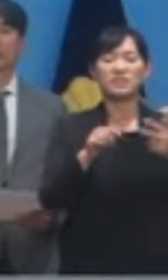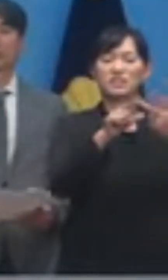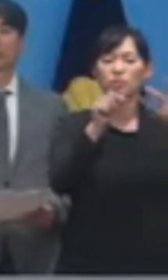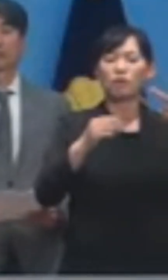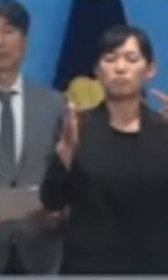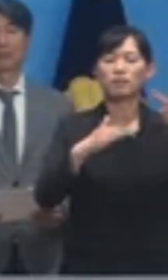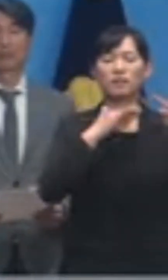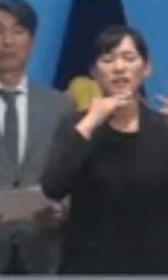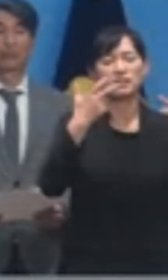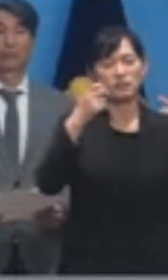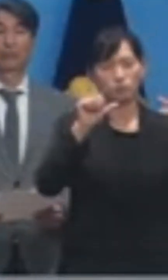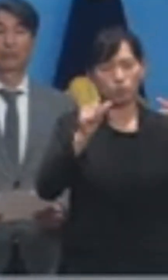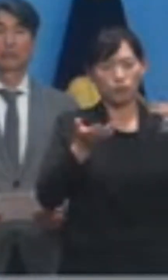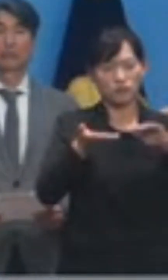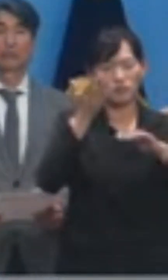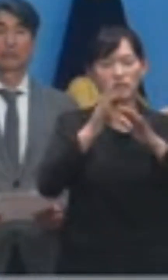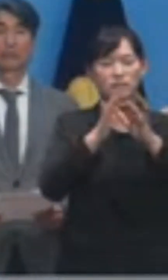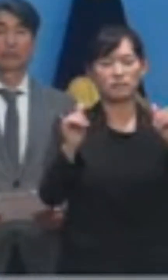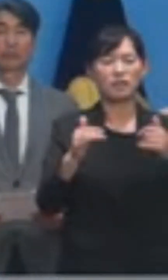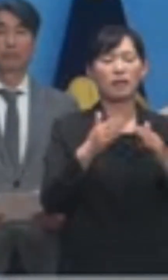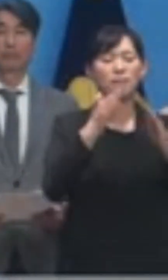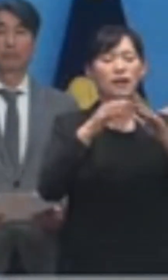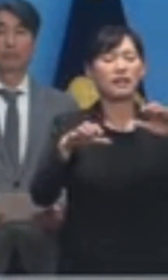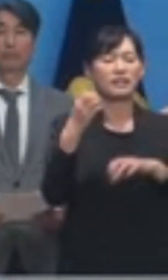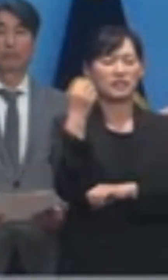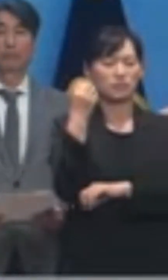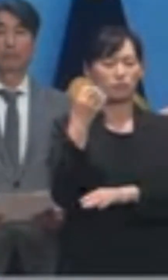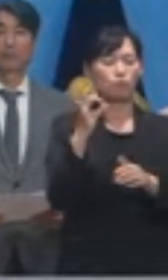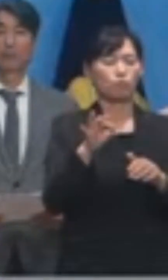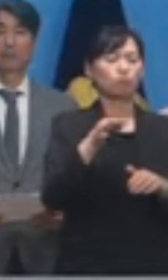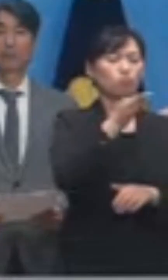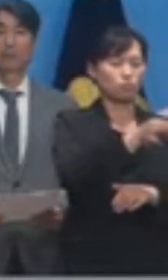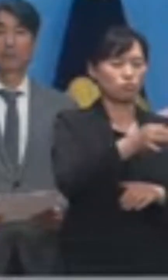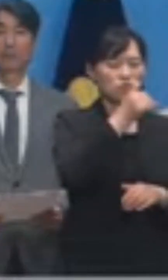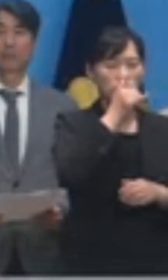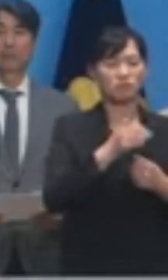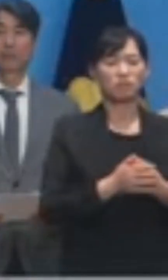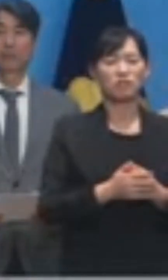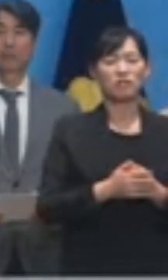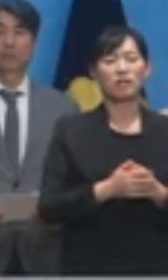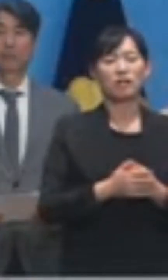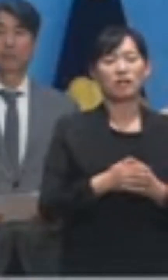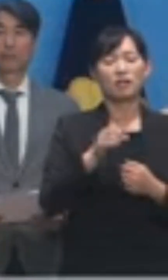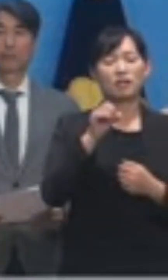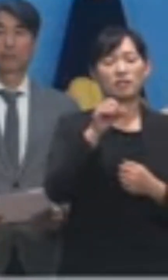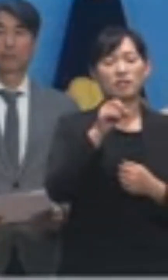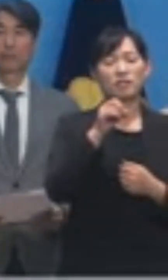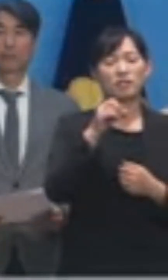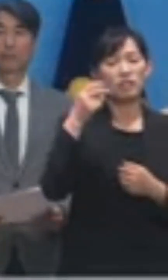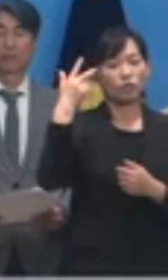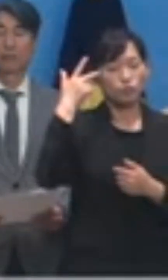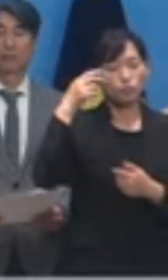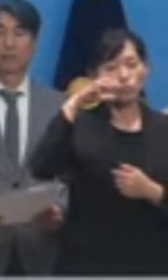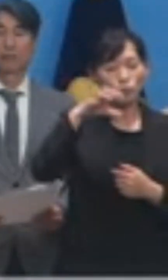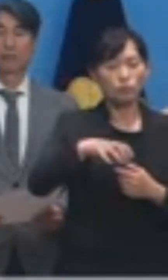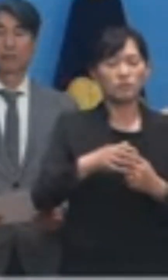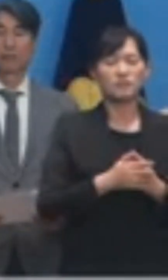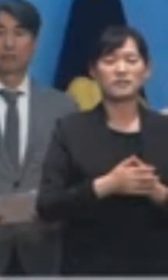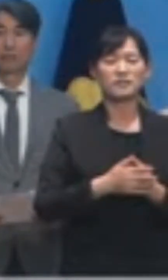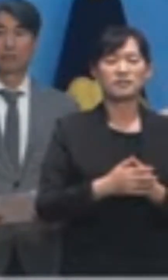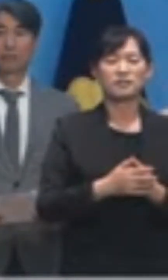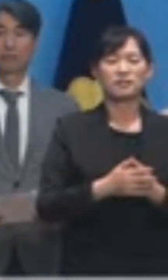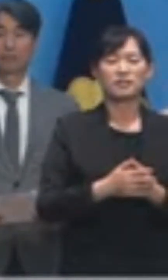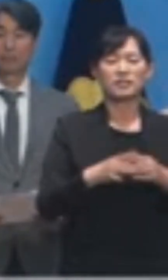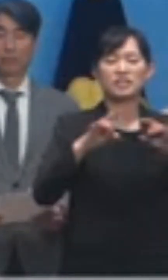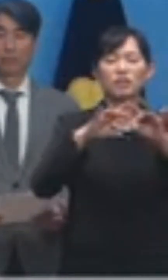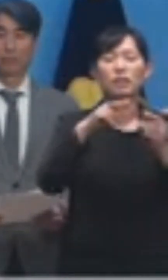7월부터 75세 이상 고령자들을 위한 마을 기본소득을 지급합니다. 여주 고양리에서는 주민들이 만든 협동조합이 햇빛